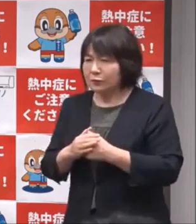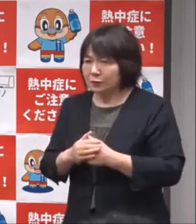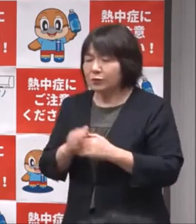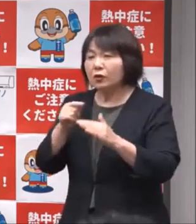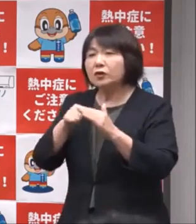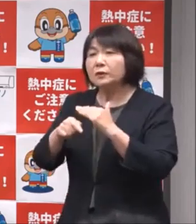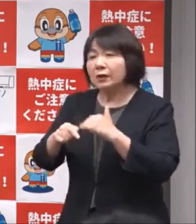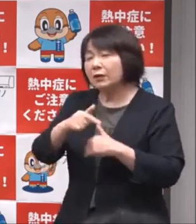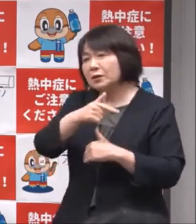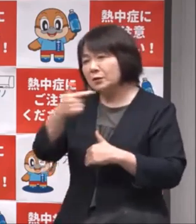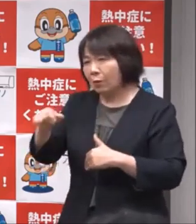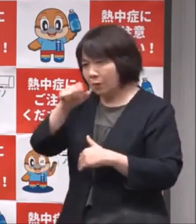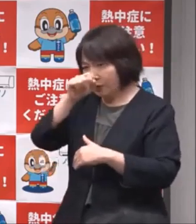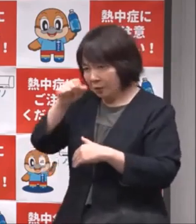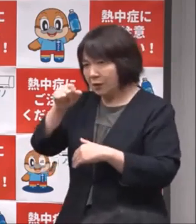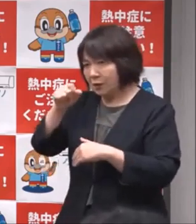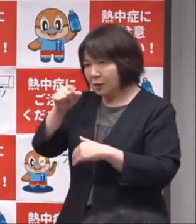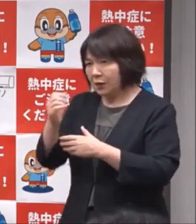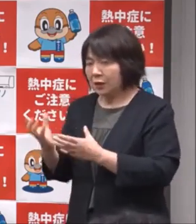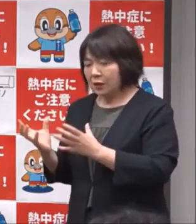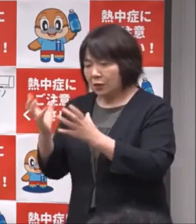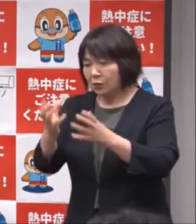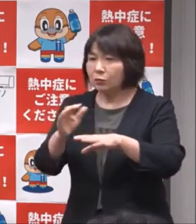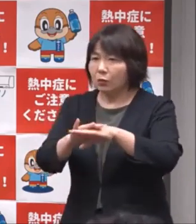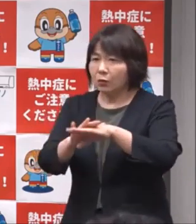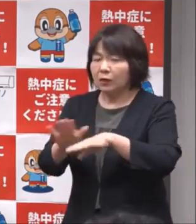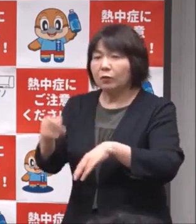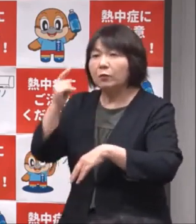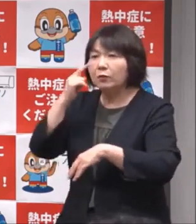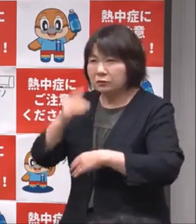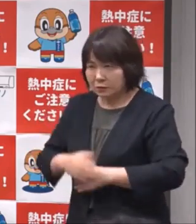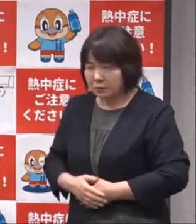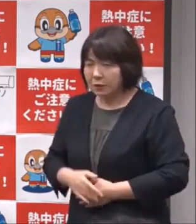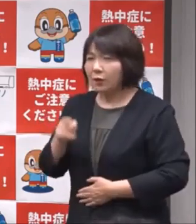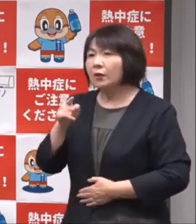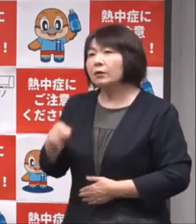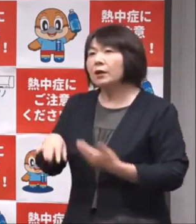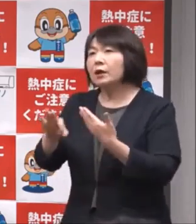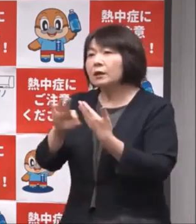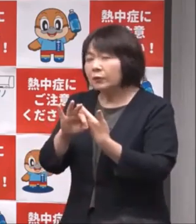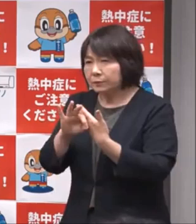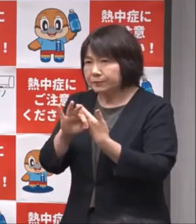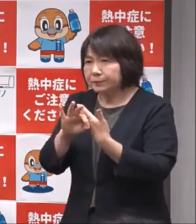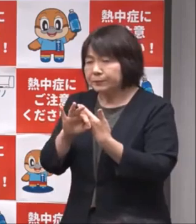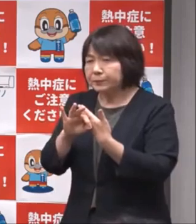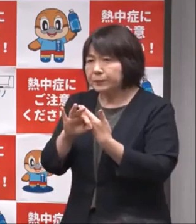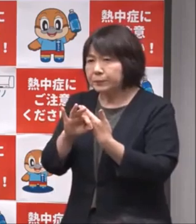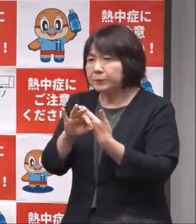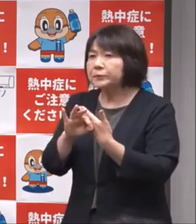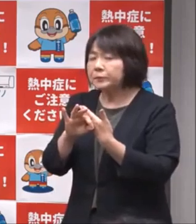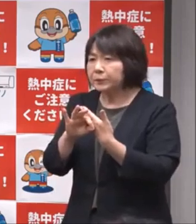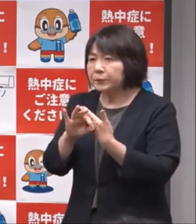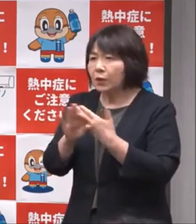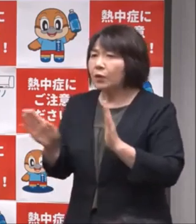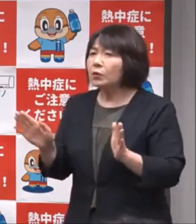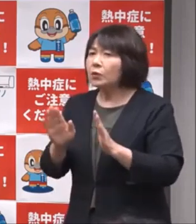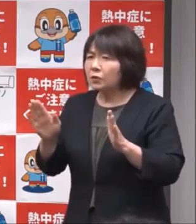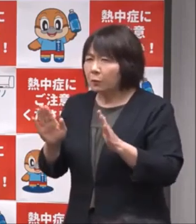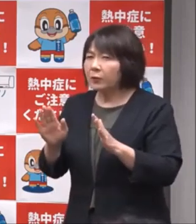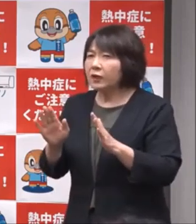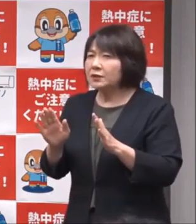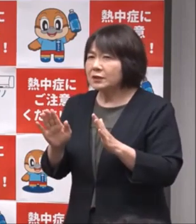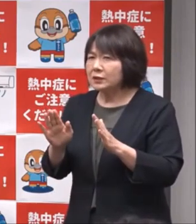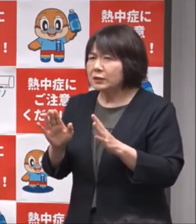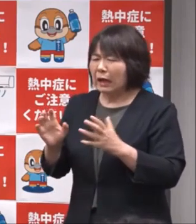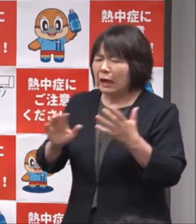味では非常にあの有効なあの移動の手段だと思います。これは例えばあの一つ言われたのが、その子どもたちがなかなか